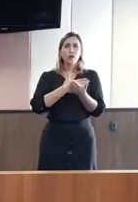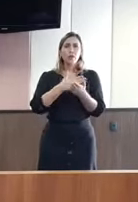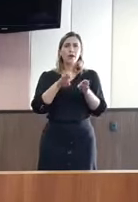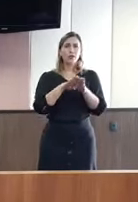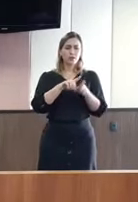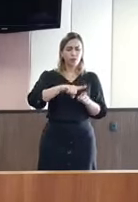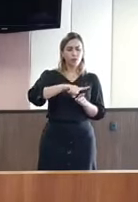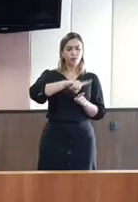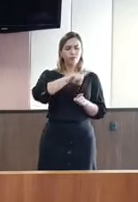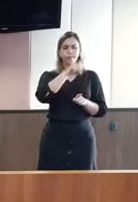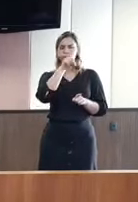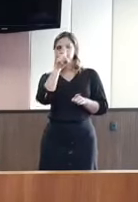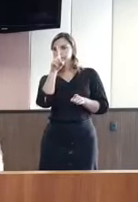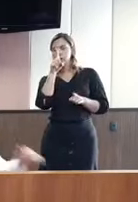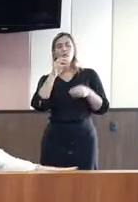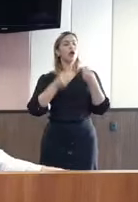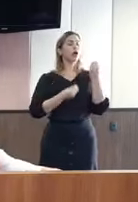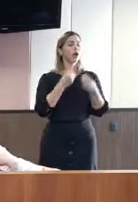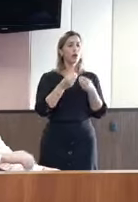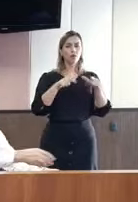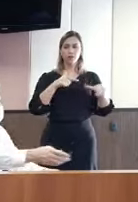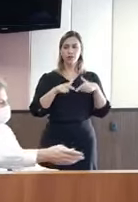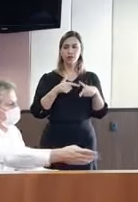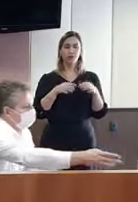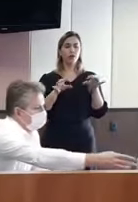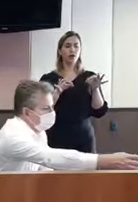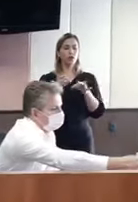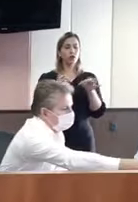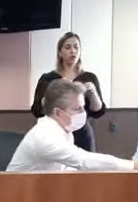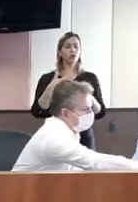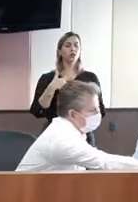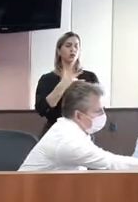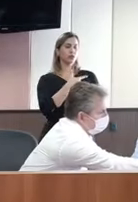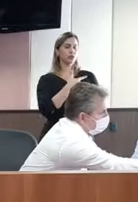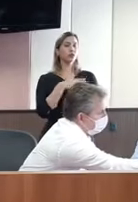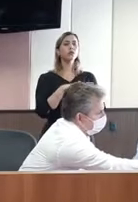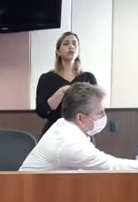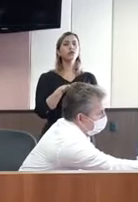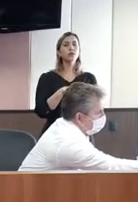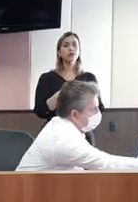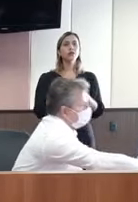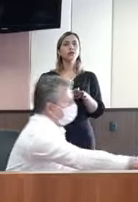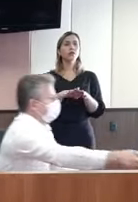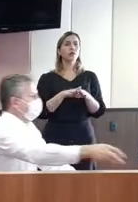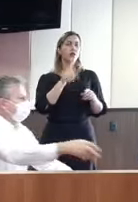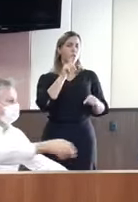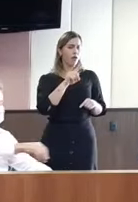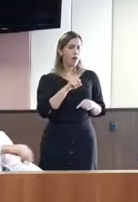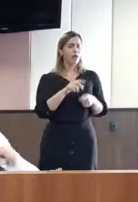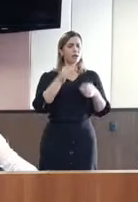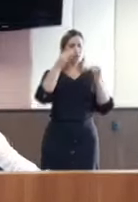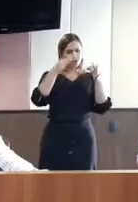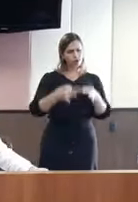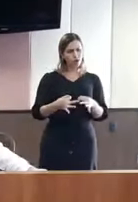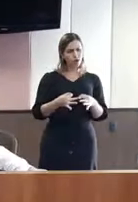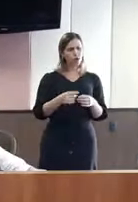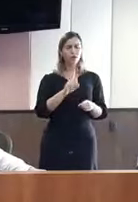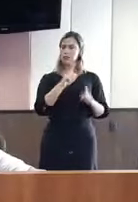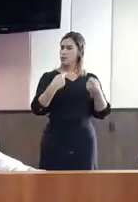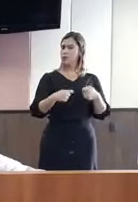temos que fazer como trabalho de assistência de saúde, que ela seja extremamente, extremamente eficaz e não